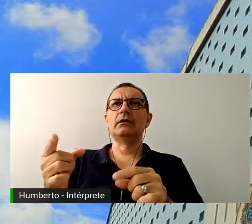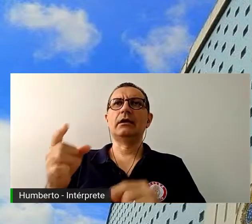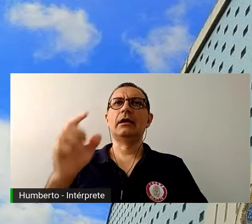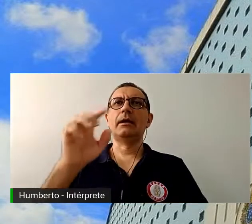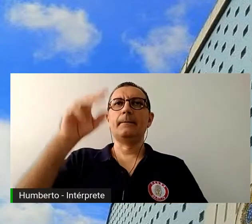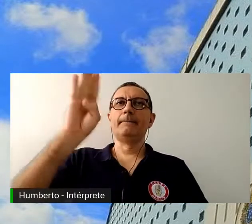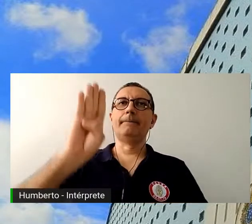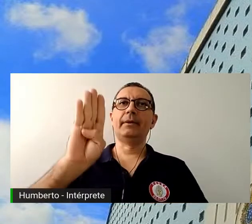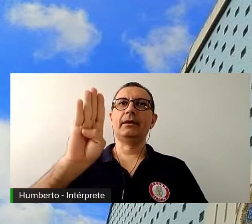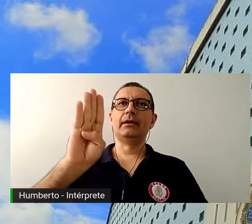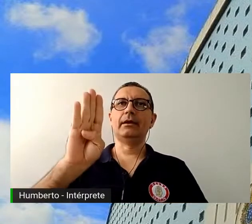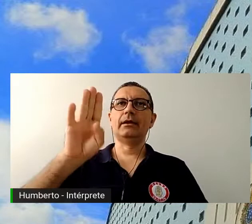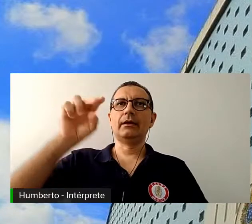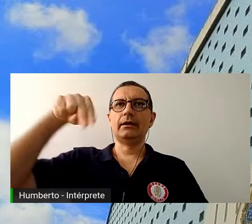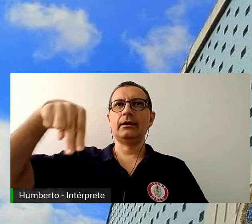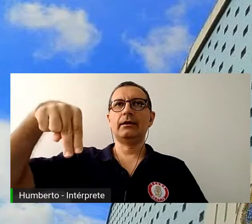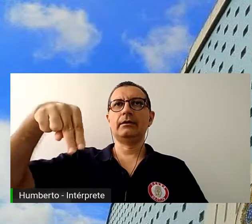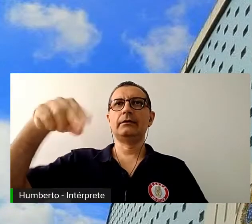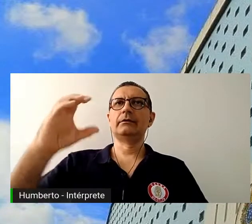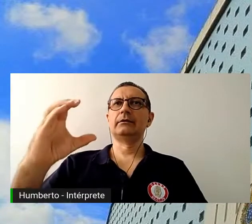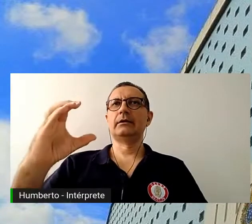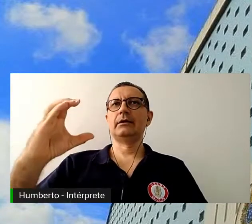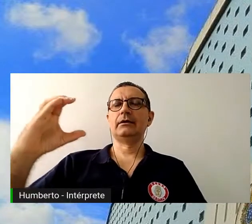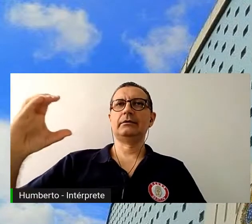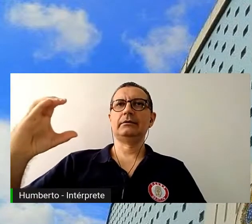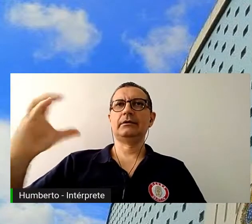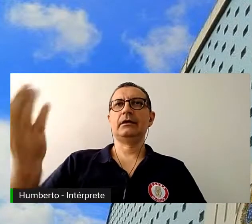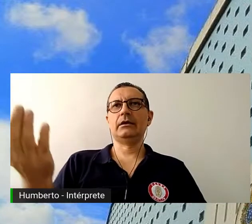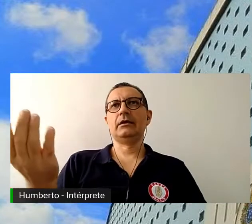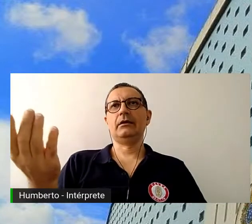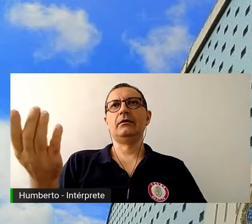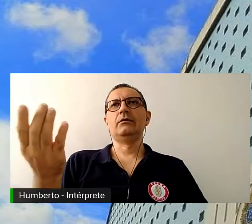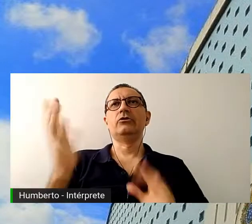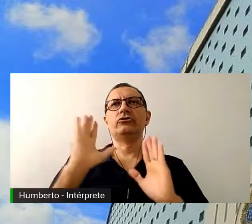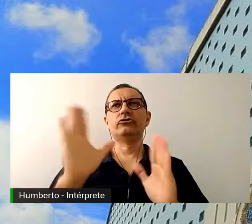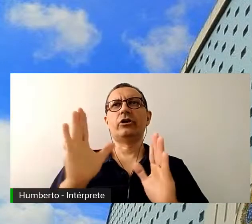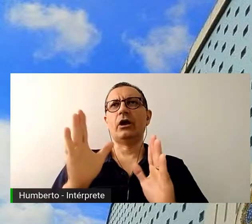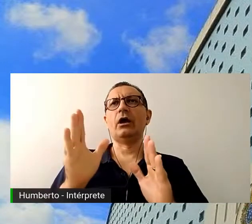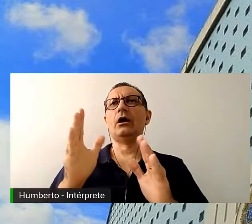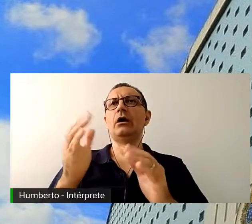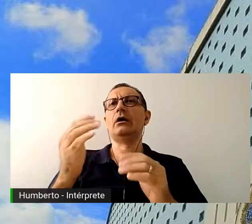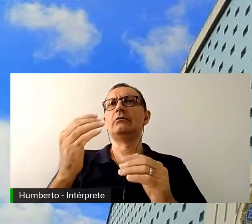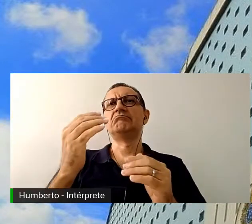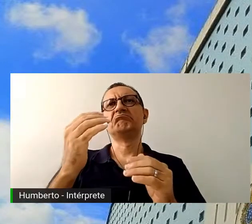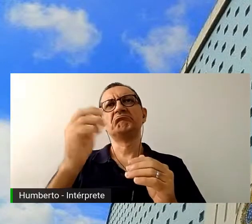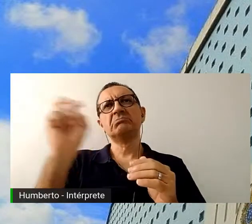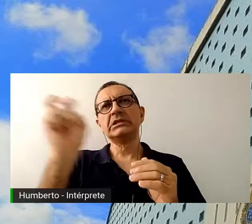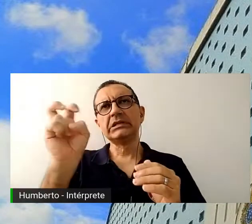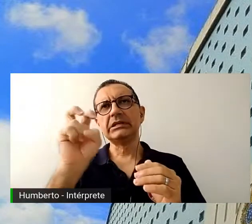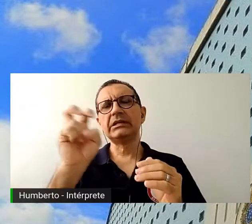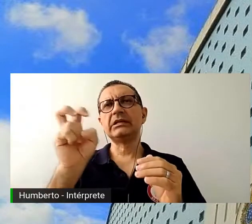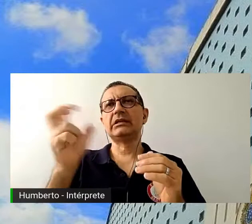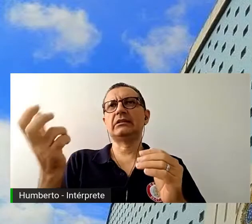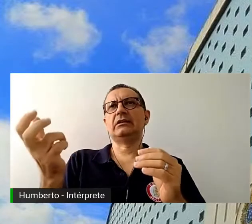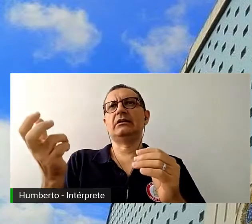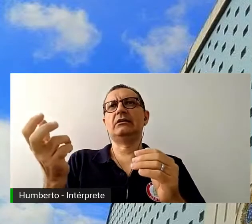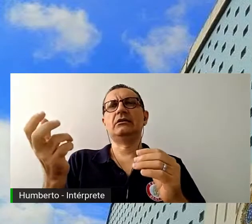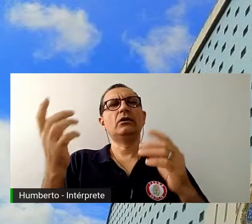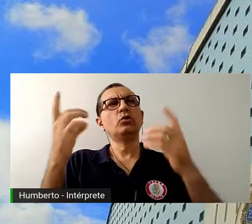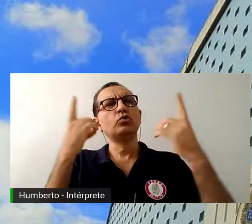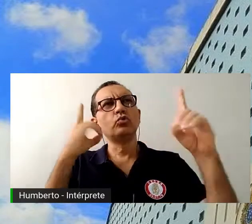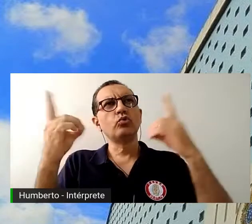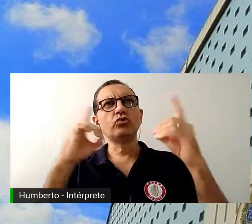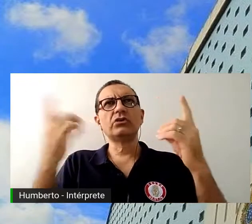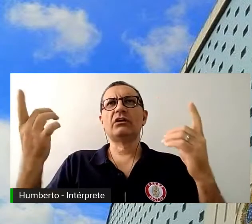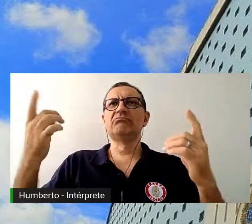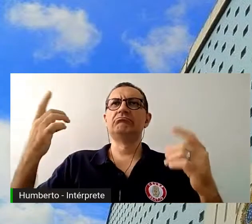BNCC o quinto itinerário, né, formativo, esses itinerários que são flexíveis, que nós temos dúvidas políticas,